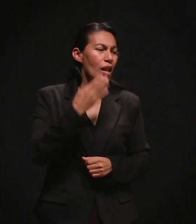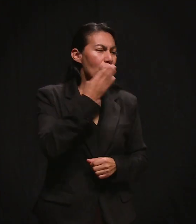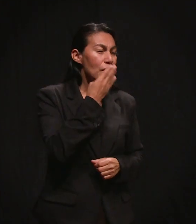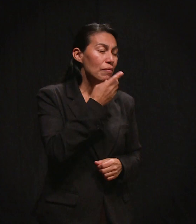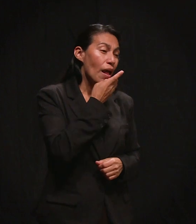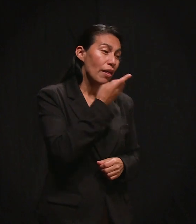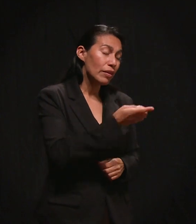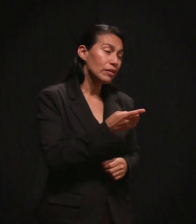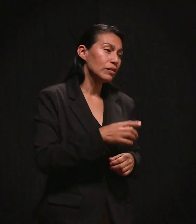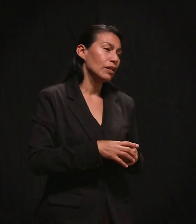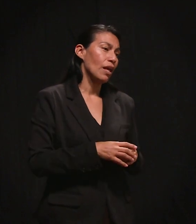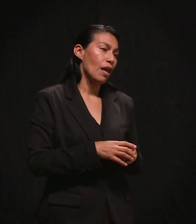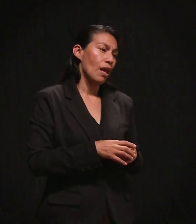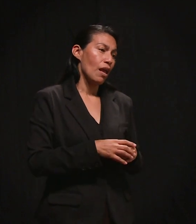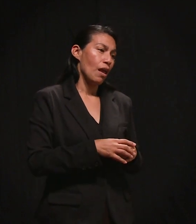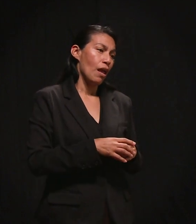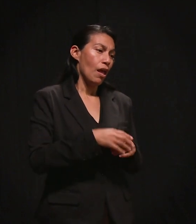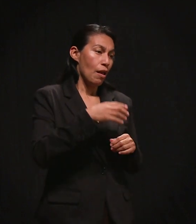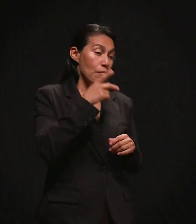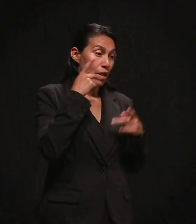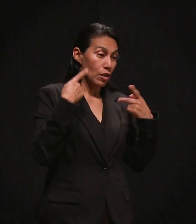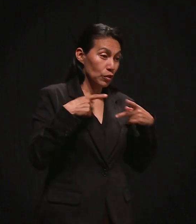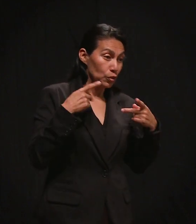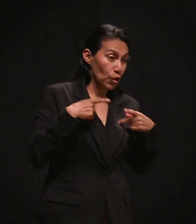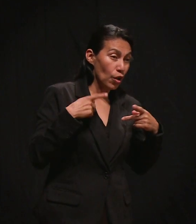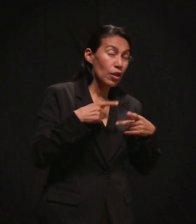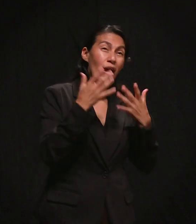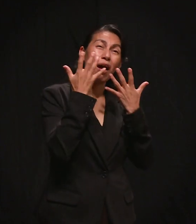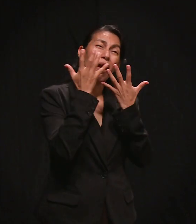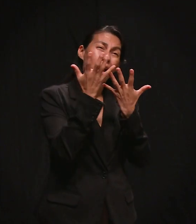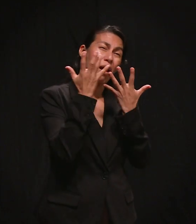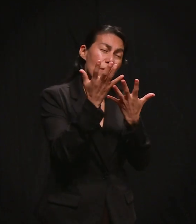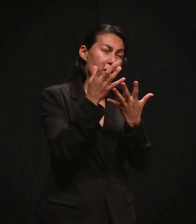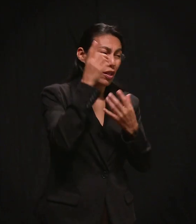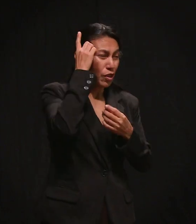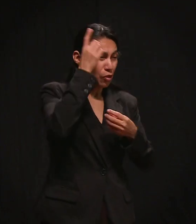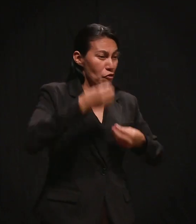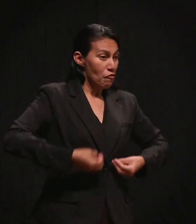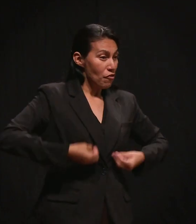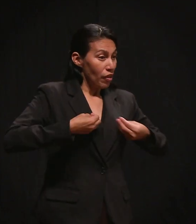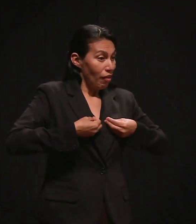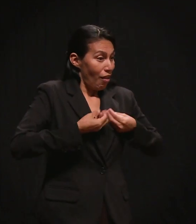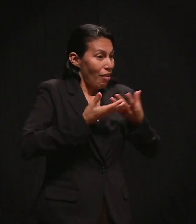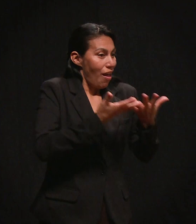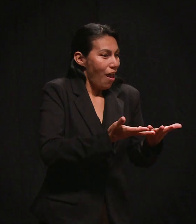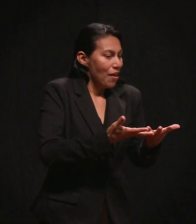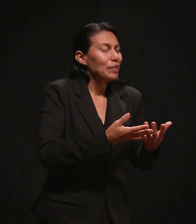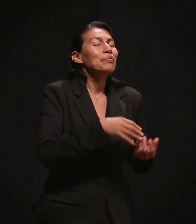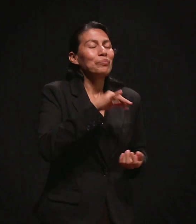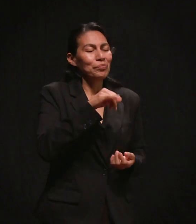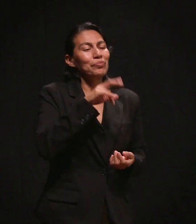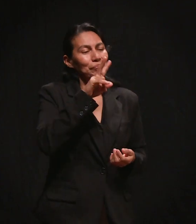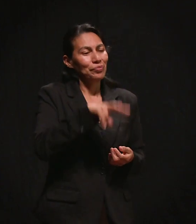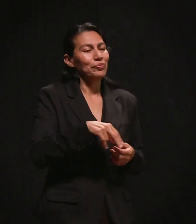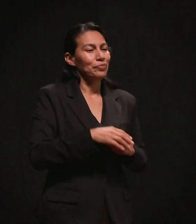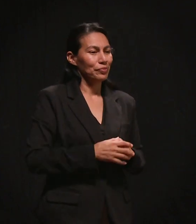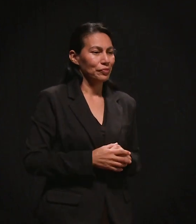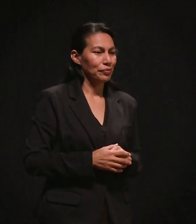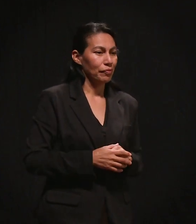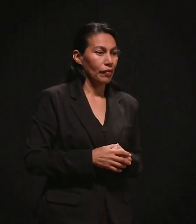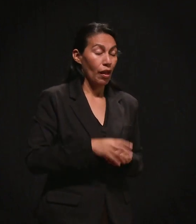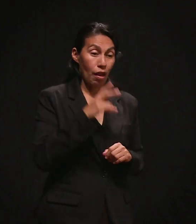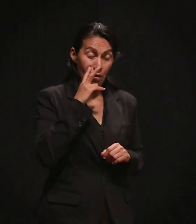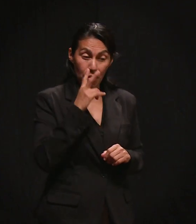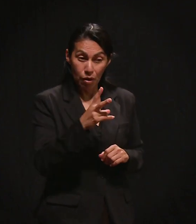y Dios prolongó sus días. Así es. Pudimos estar con ella, disfrutarla un tiempo más. Y